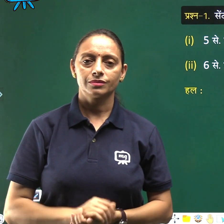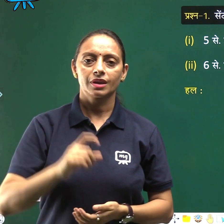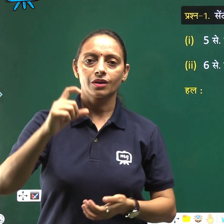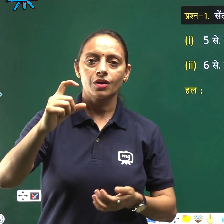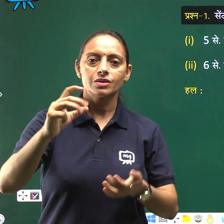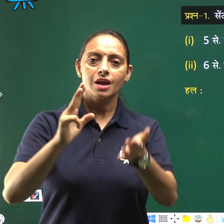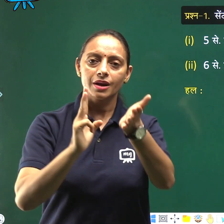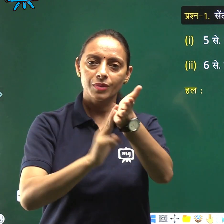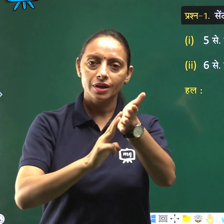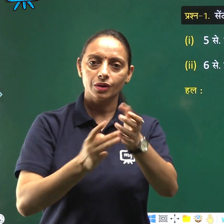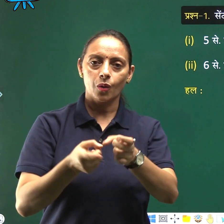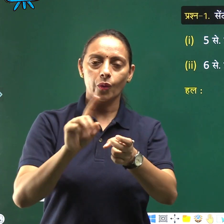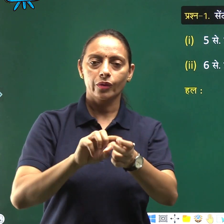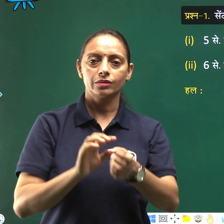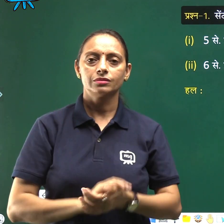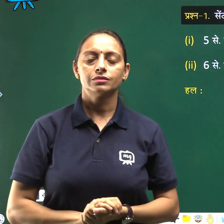सेंटीमीटर को